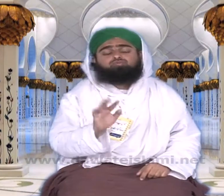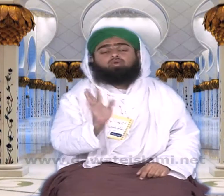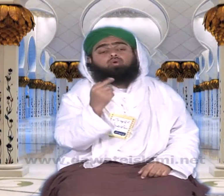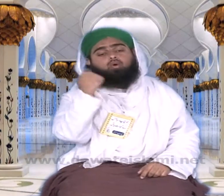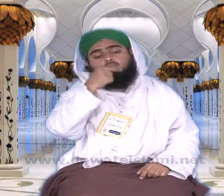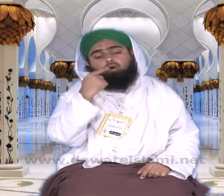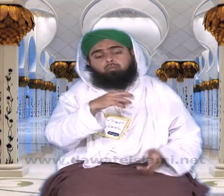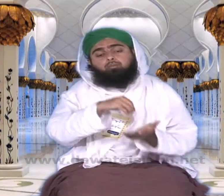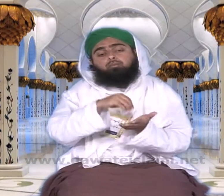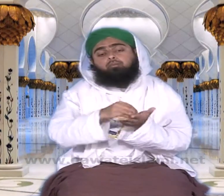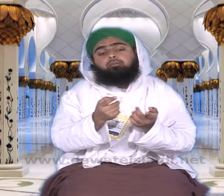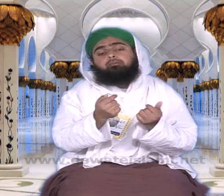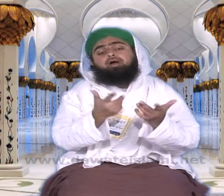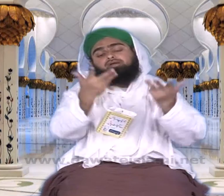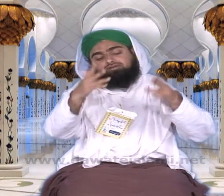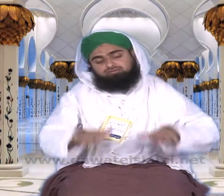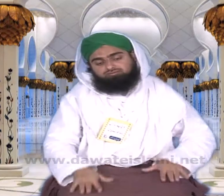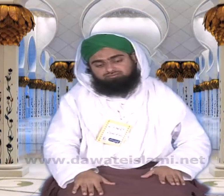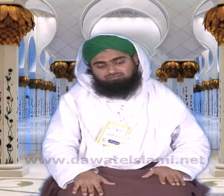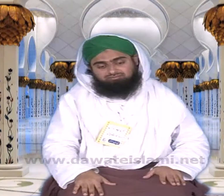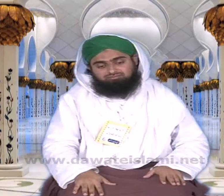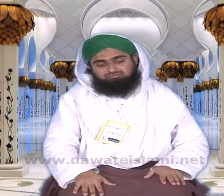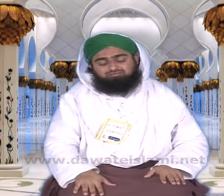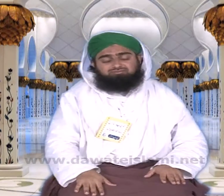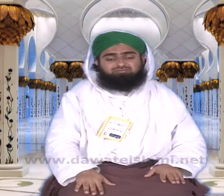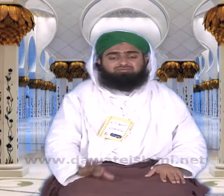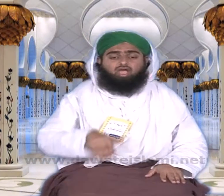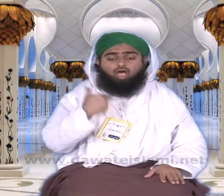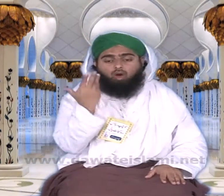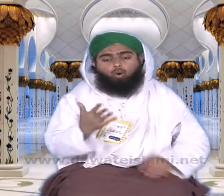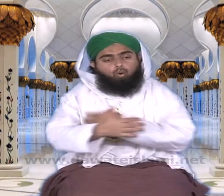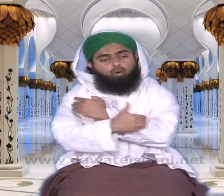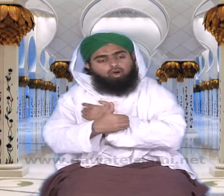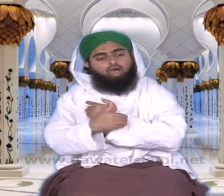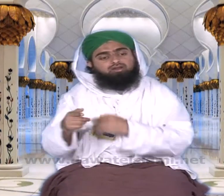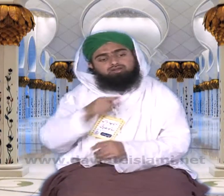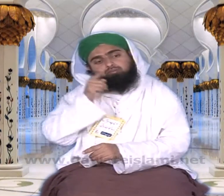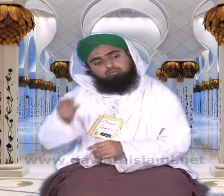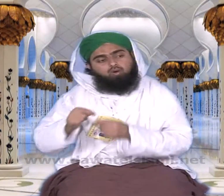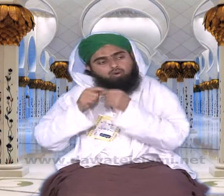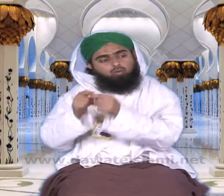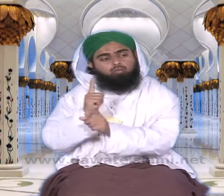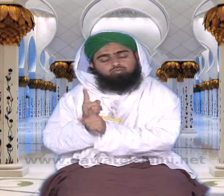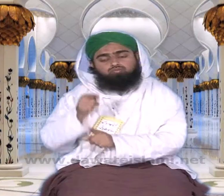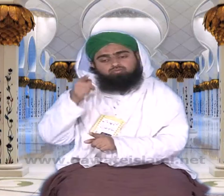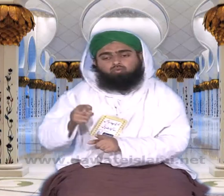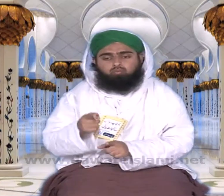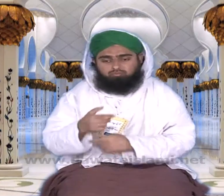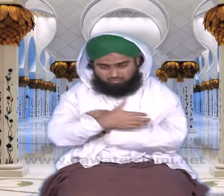کوئی پوچھے کہے مالداروں تمہیں تمہارے مال نے کیا نفع پہنچایا اور غریبوں کی قبروں میں بھی آواز دے کر کوئی